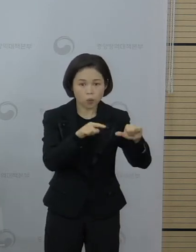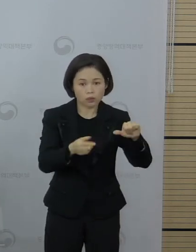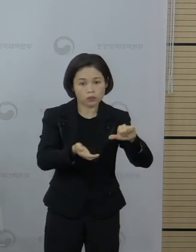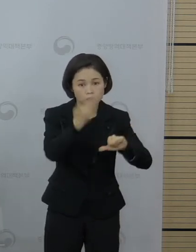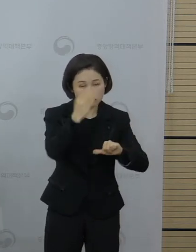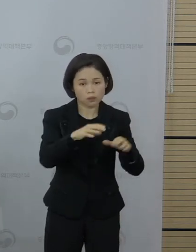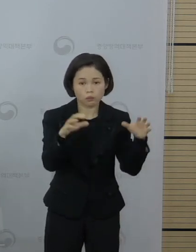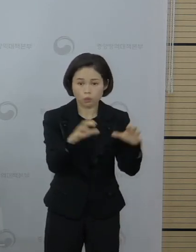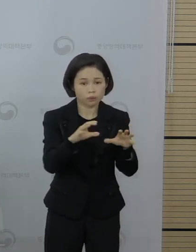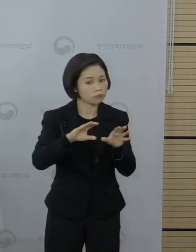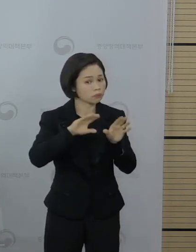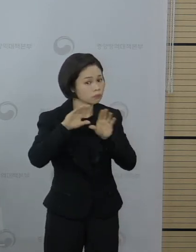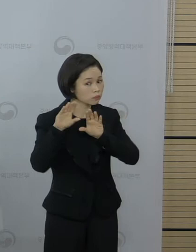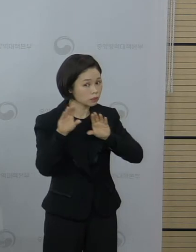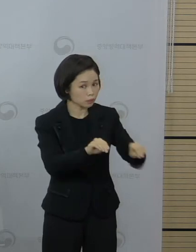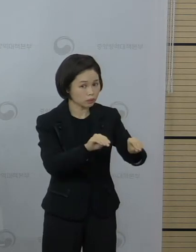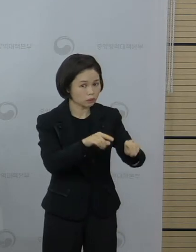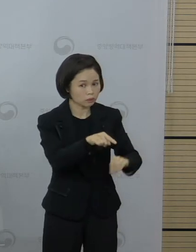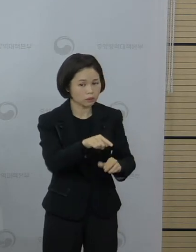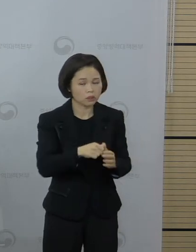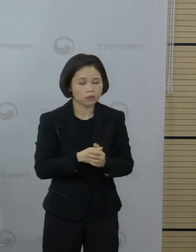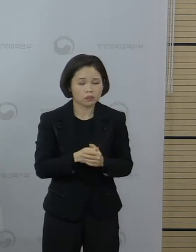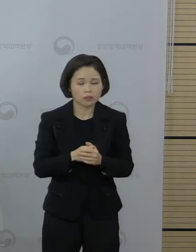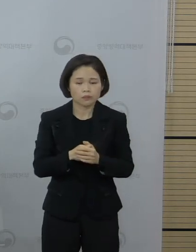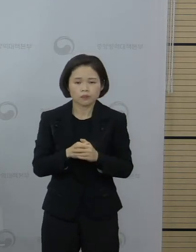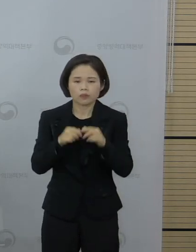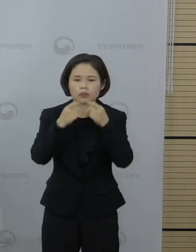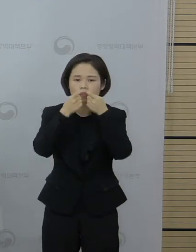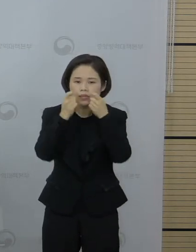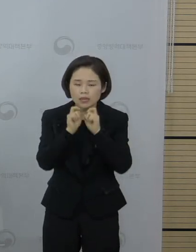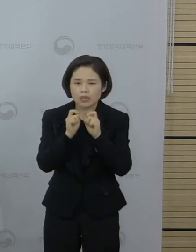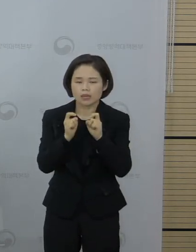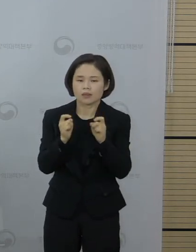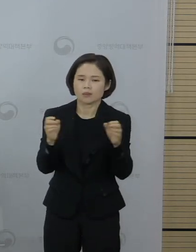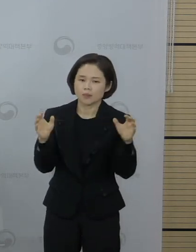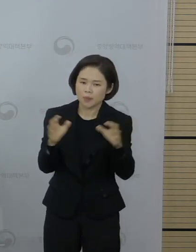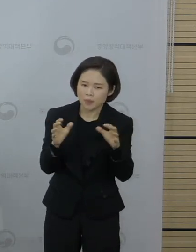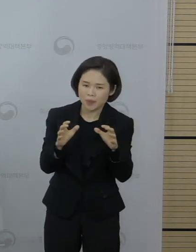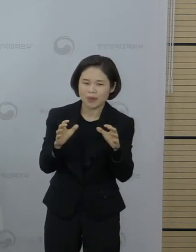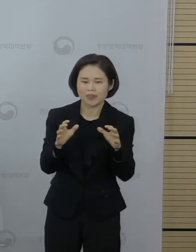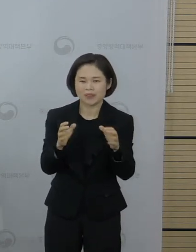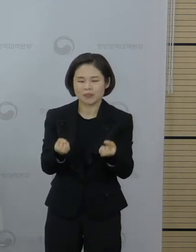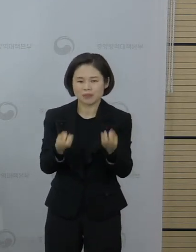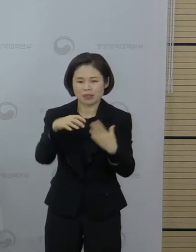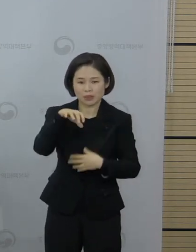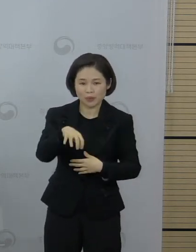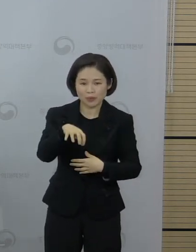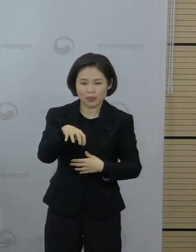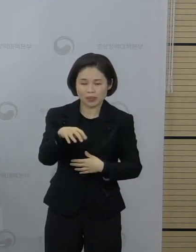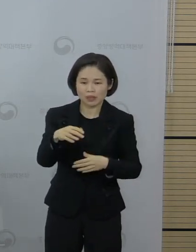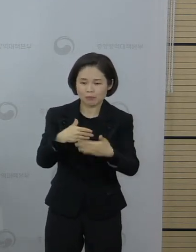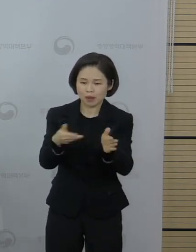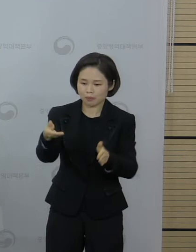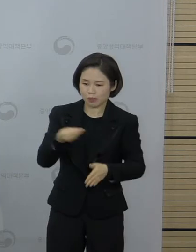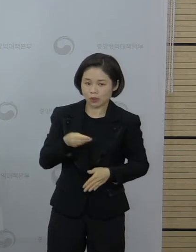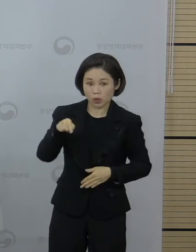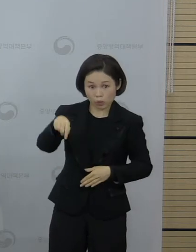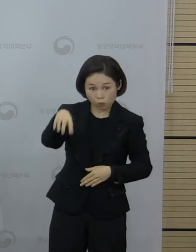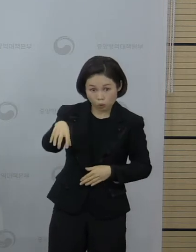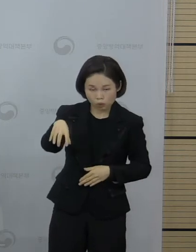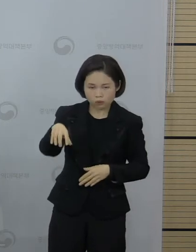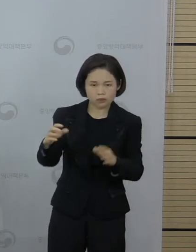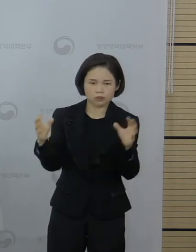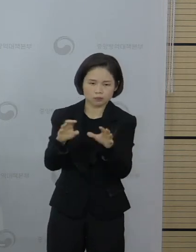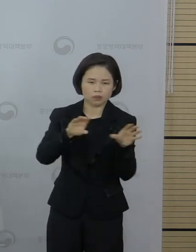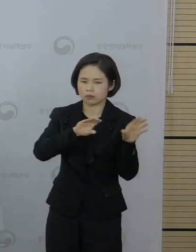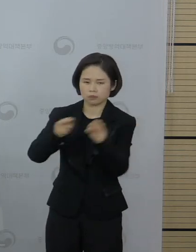모임은 금지됩니다. 또한 개인의 모임 파티 장소로 빈번히 활용되는 파티룸의 경우에도